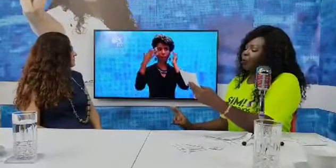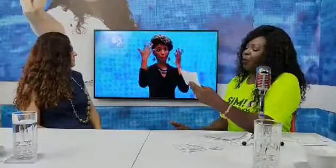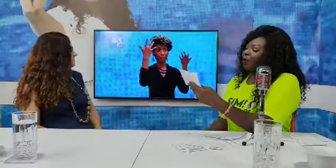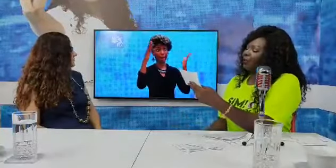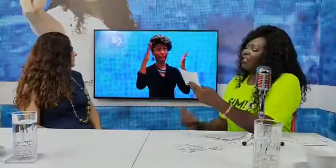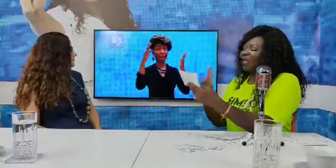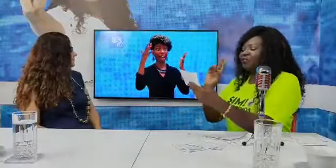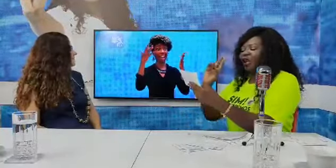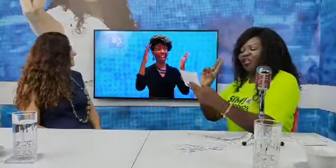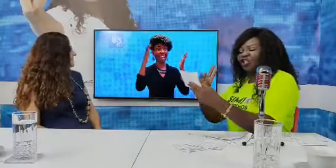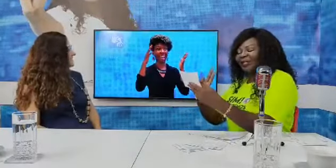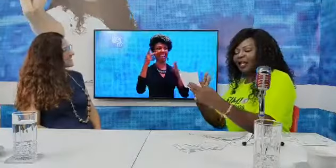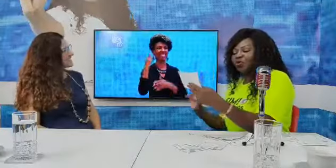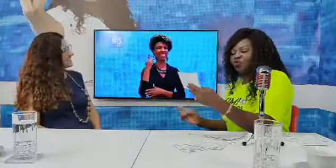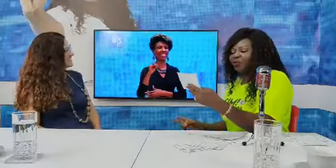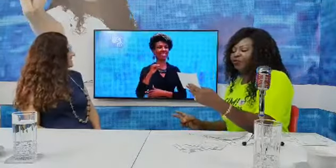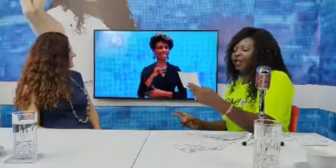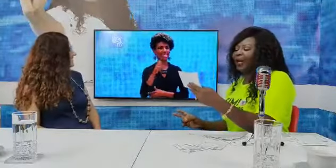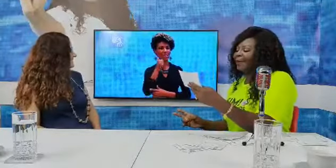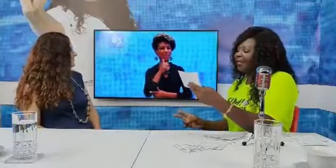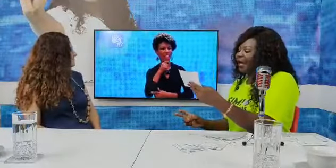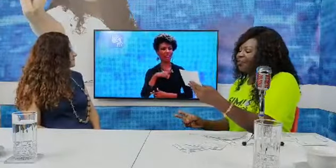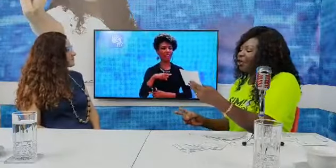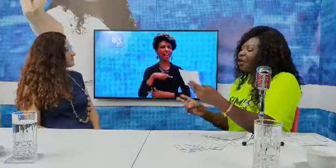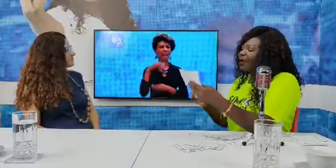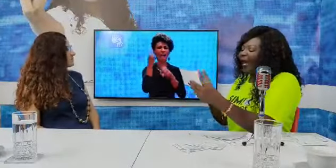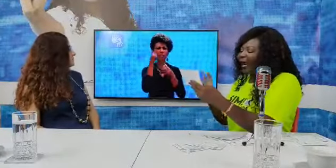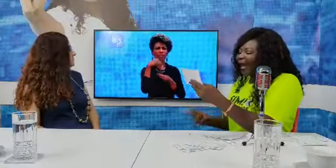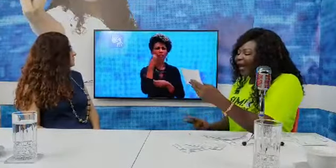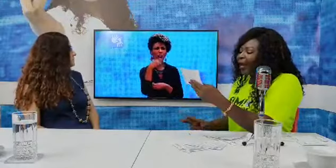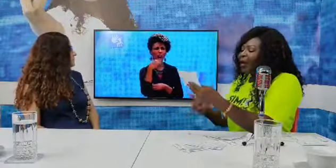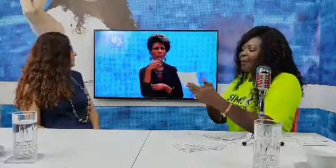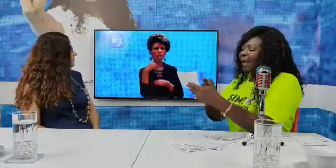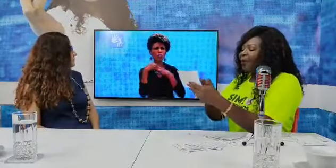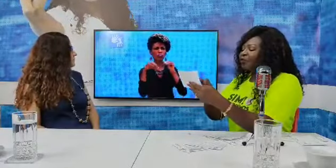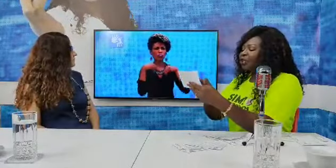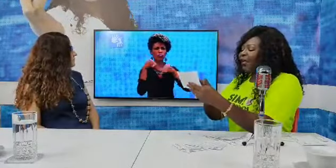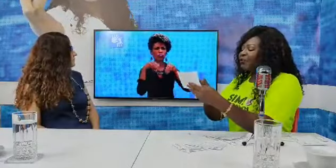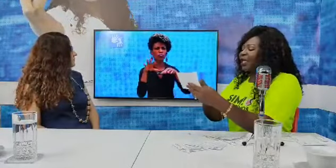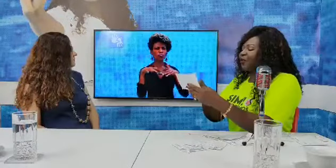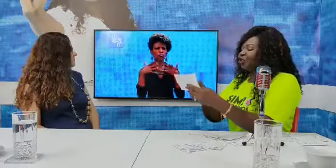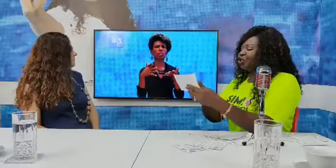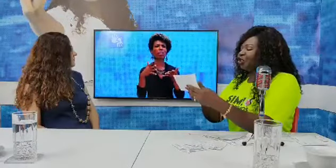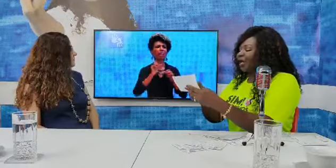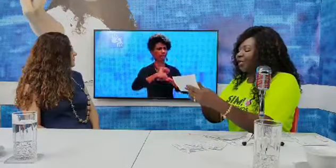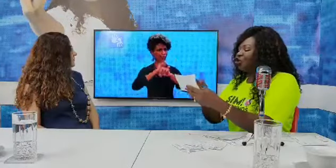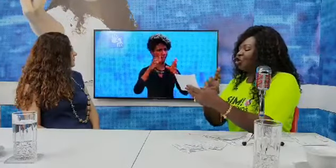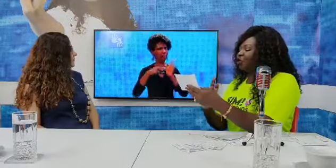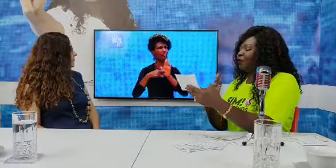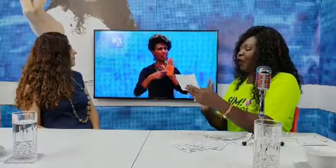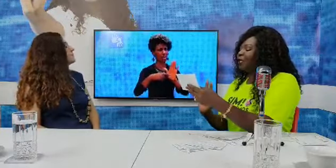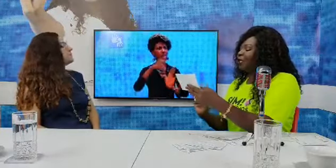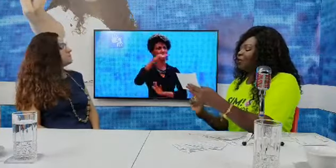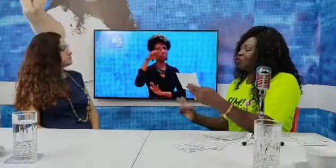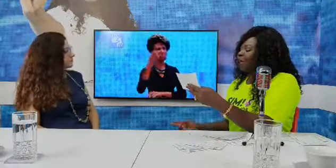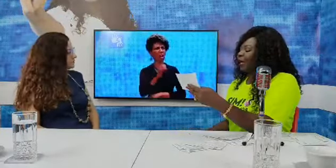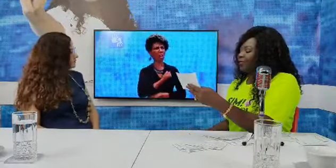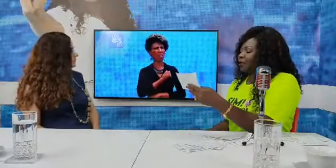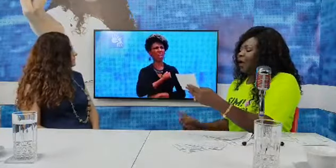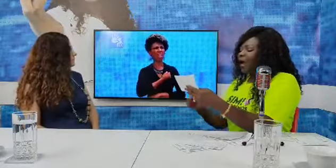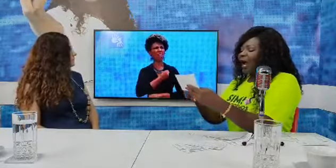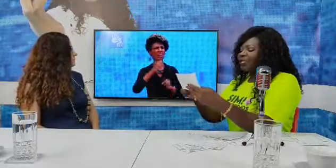pelo seu programa. Se as mulheres já têm uma vulnerabilidade clara, pelos dados que a gente tem de feminicídio